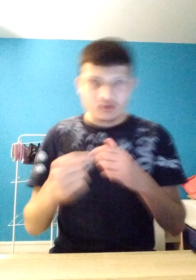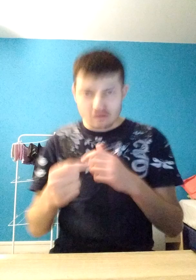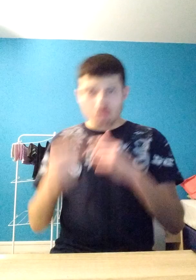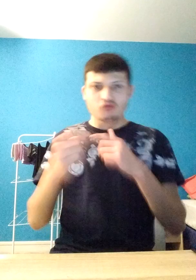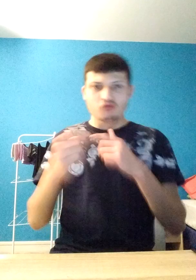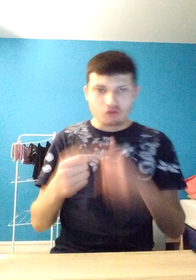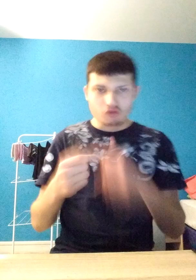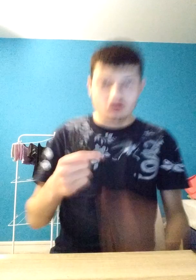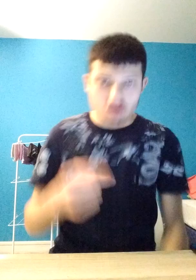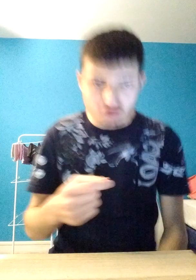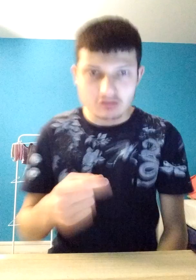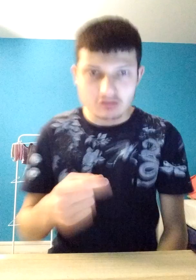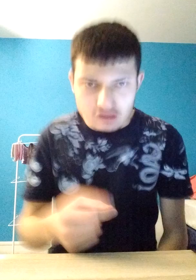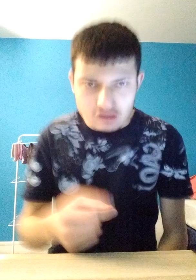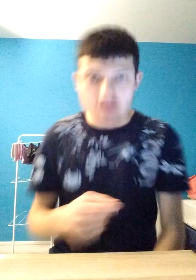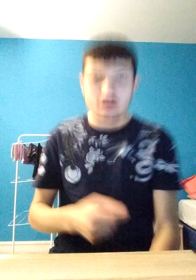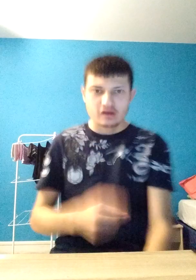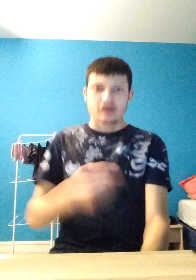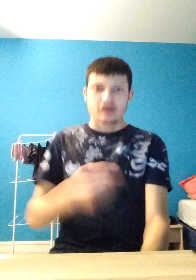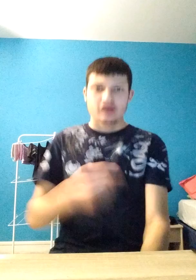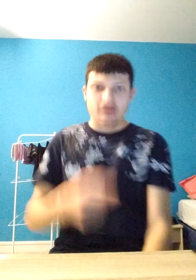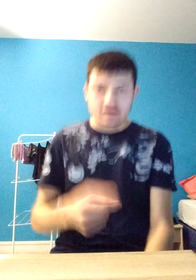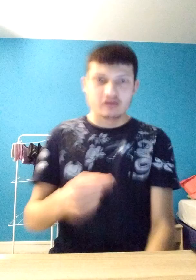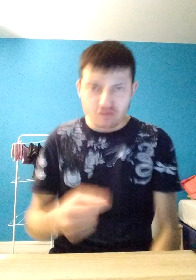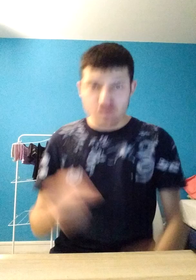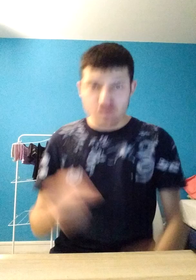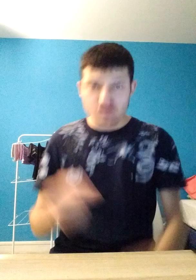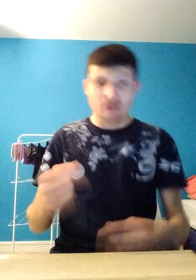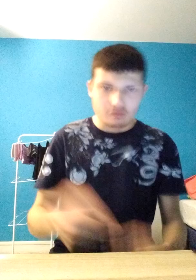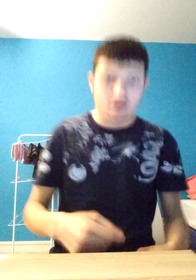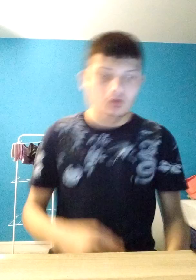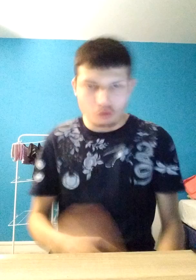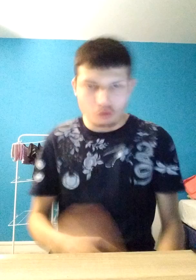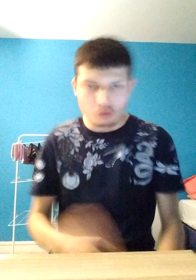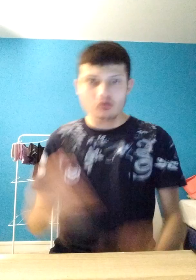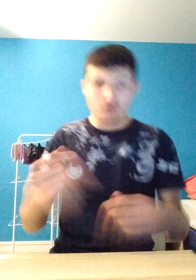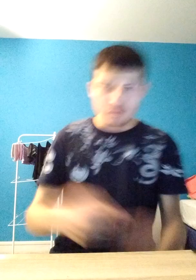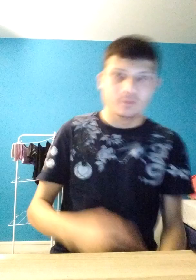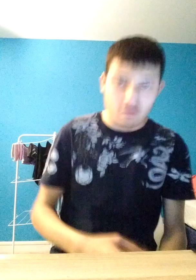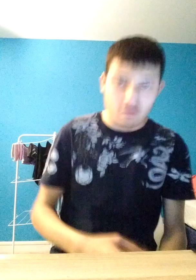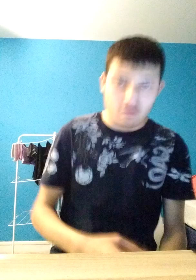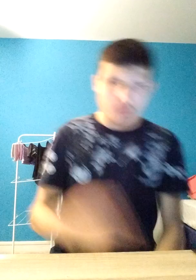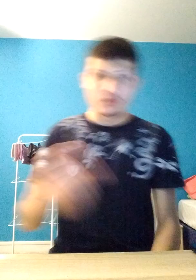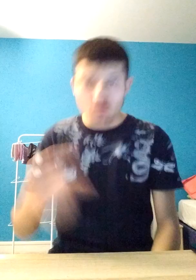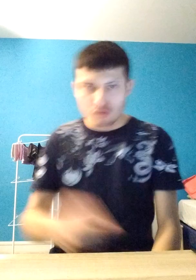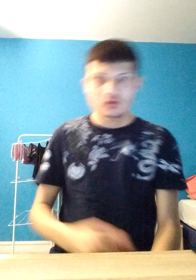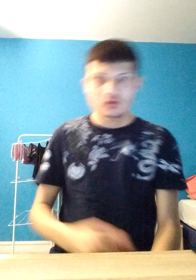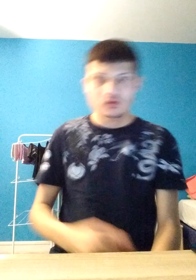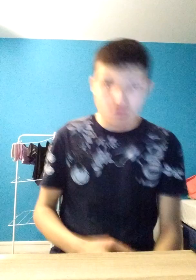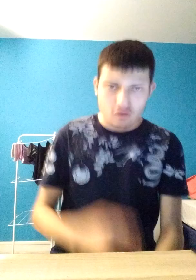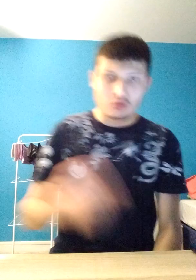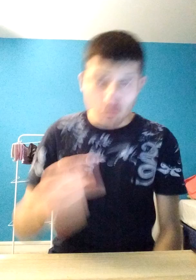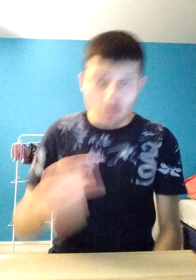C'était pour vous, quand je vous aimais. Et je vous dis, je t'aime. Maman, parents, maman,